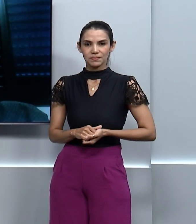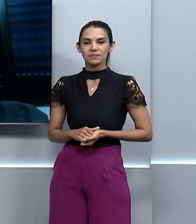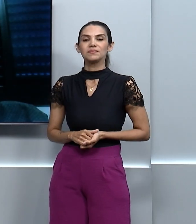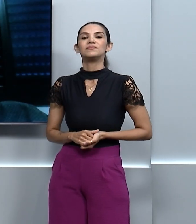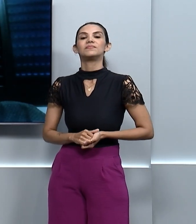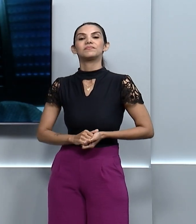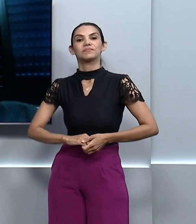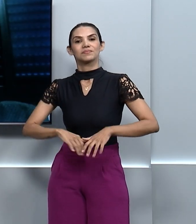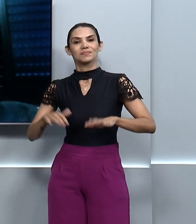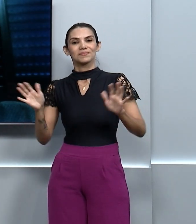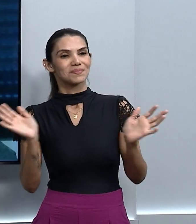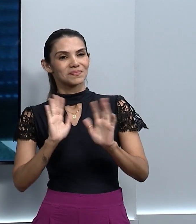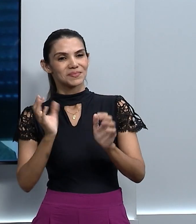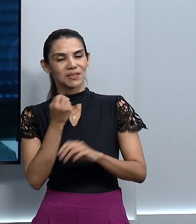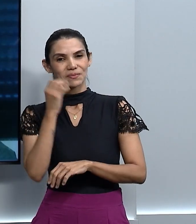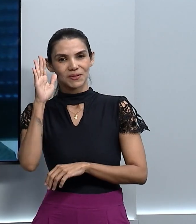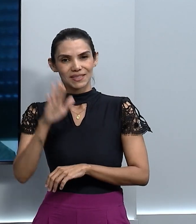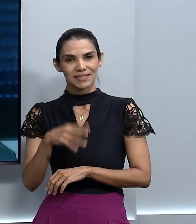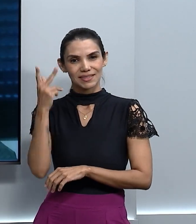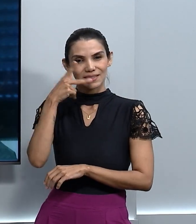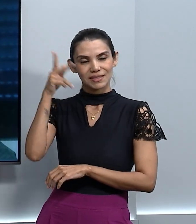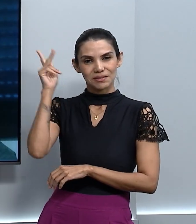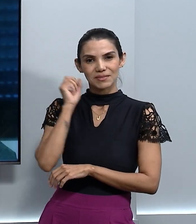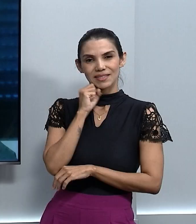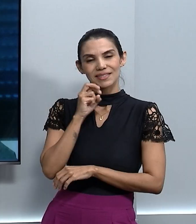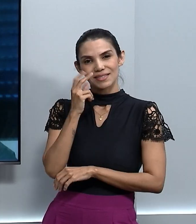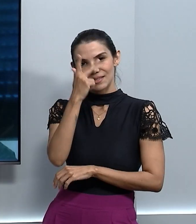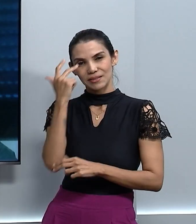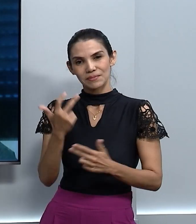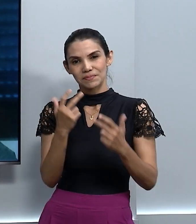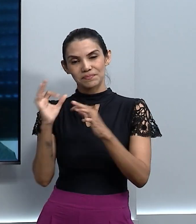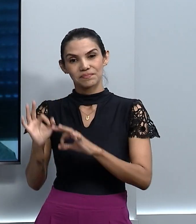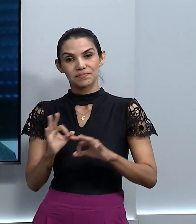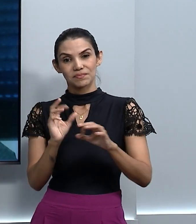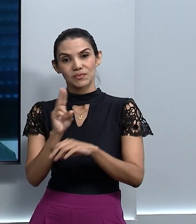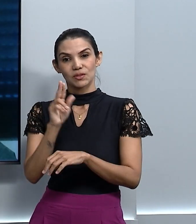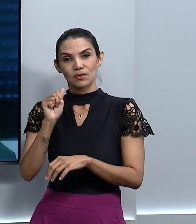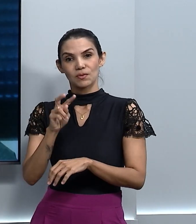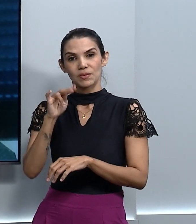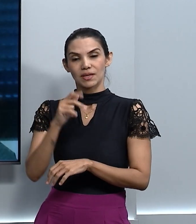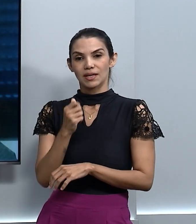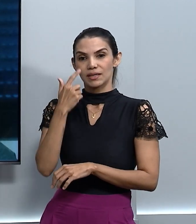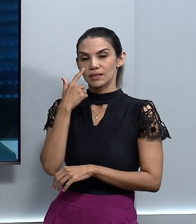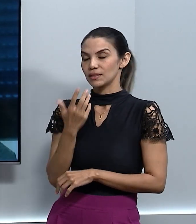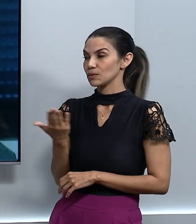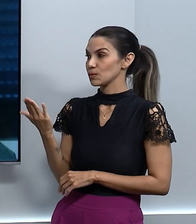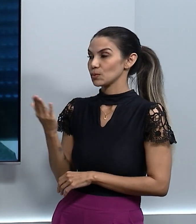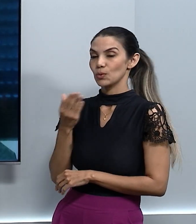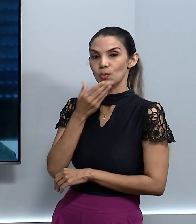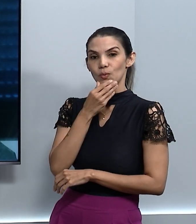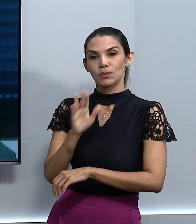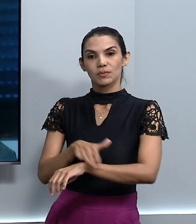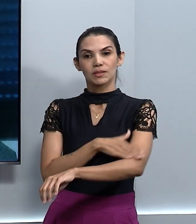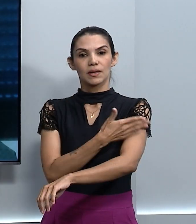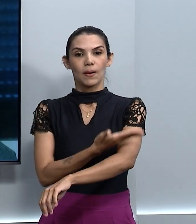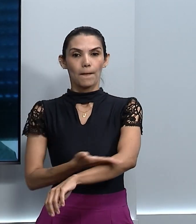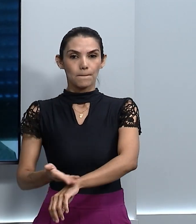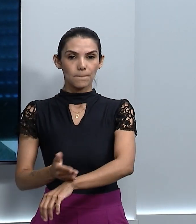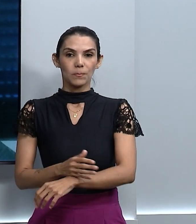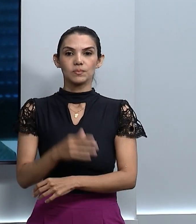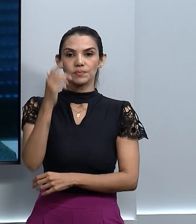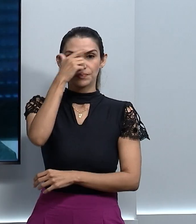tarde Camila, boa tarde Sara, boa tarde telespectadores. Meu nome é Arthur Banzato, eu sou um homem branco, de